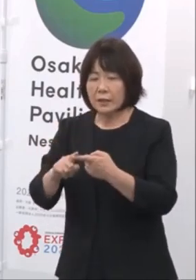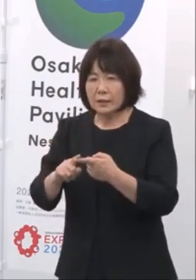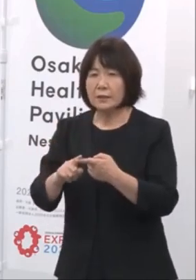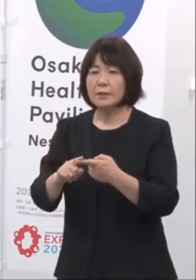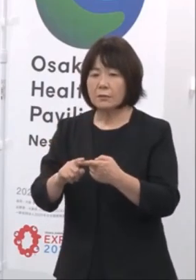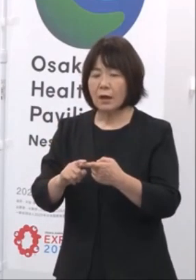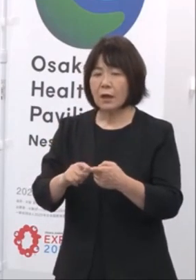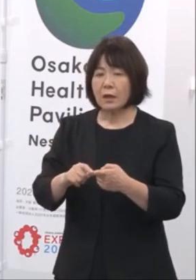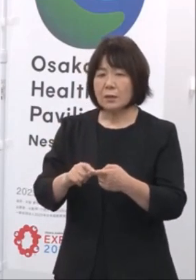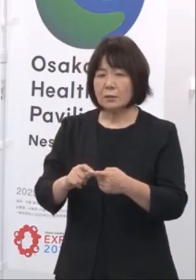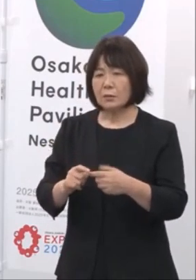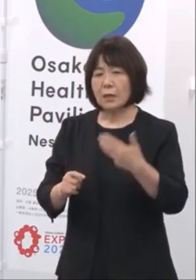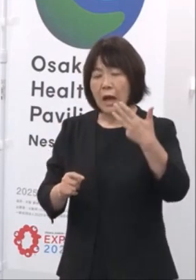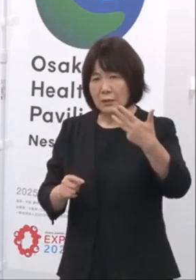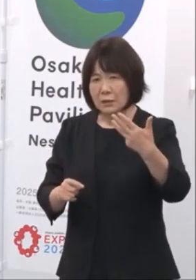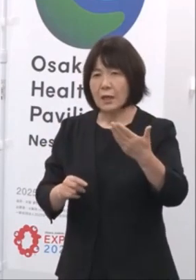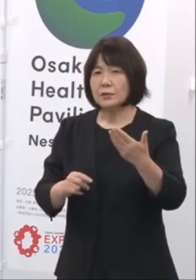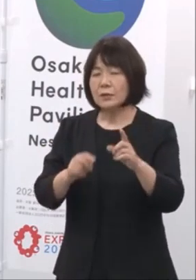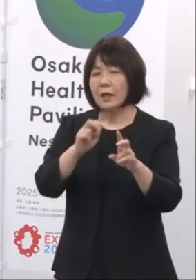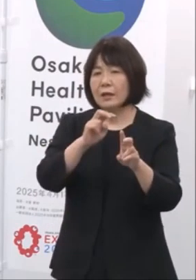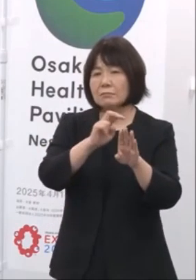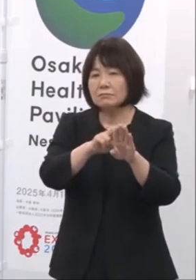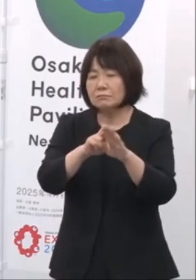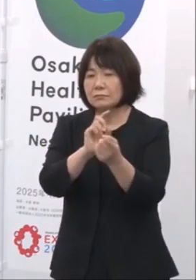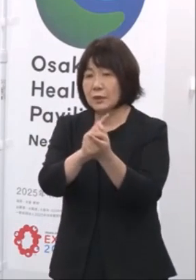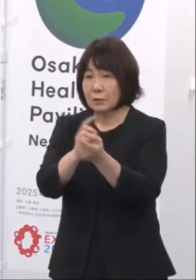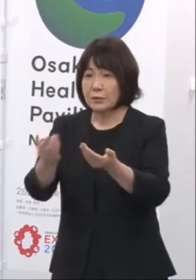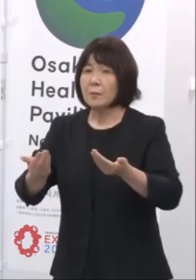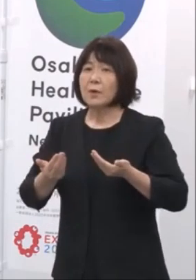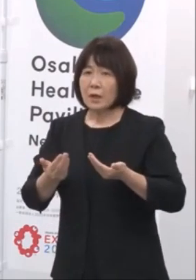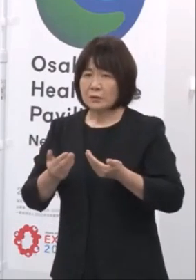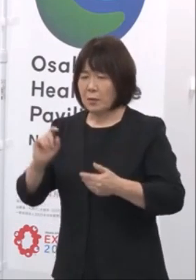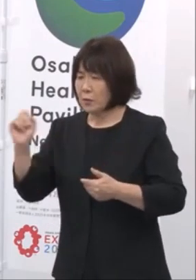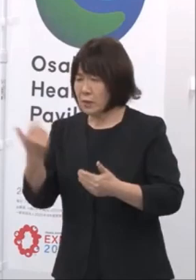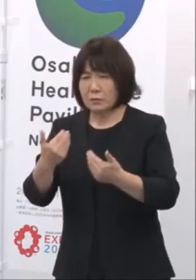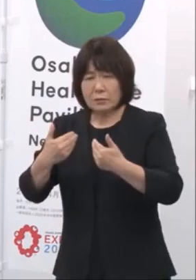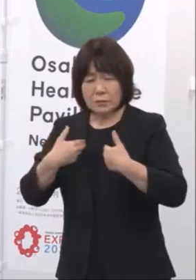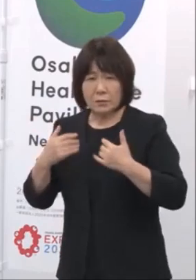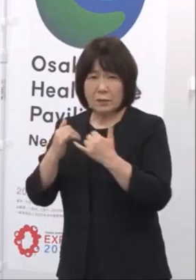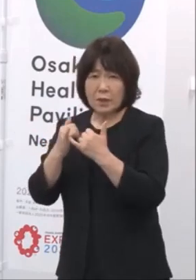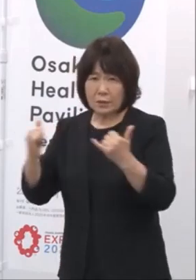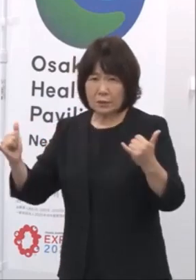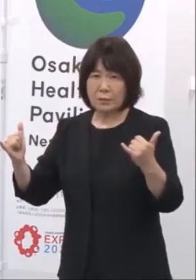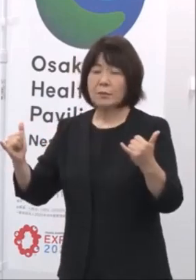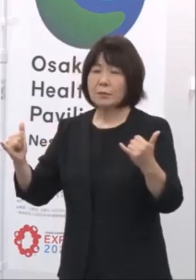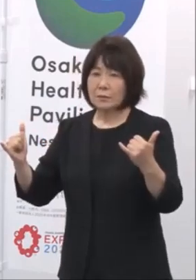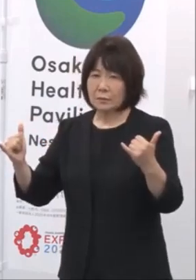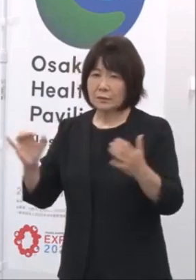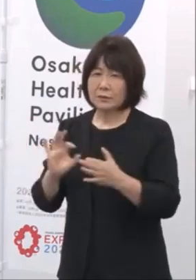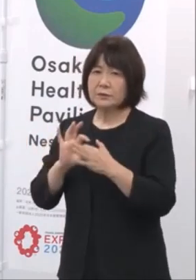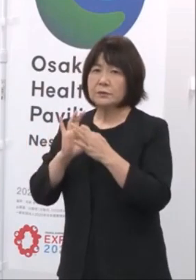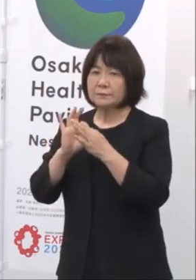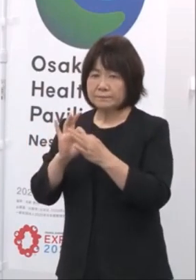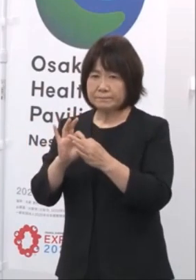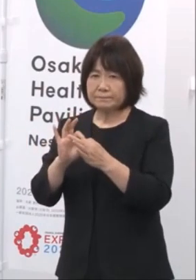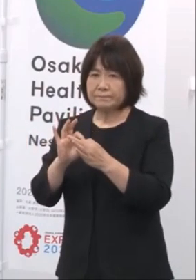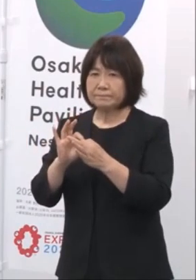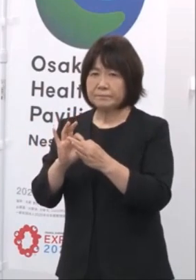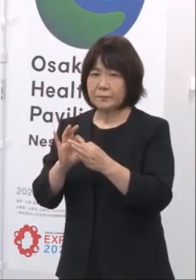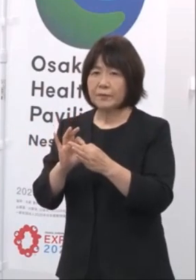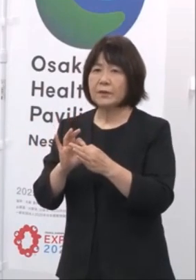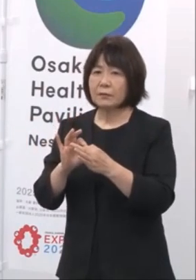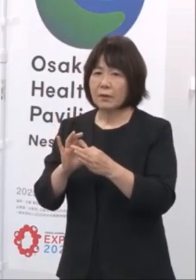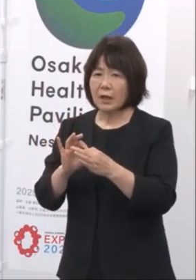対策お医者さんに対応していただくということになりますけれども、緊急を要する方についてはその近